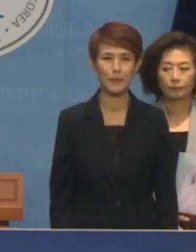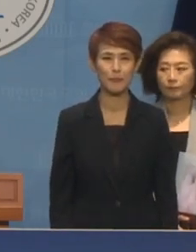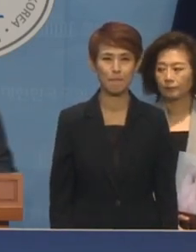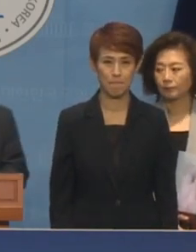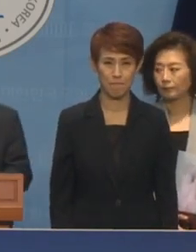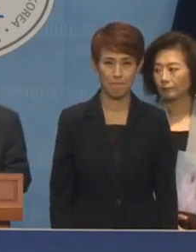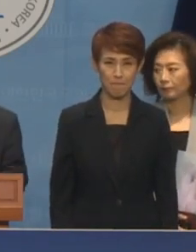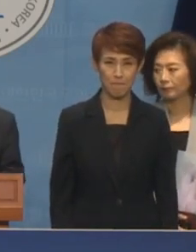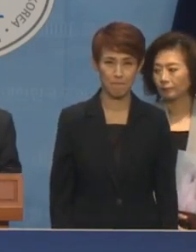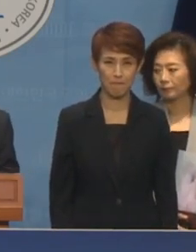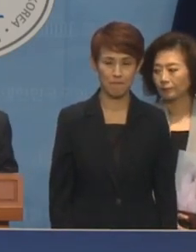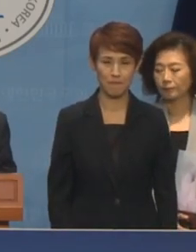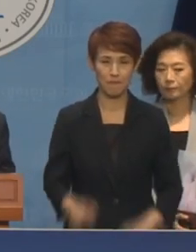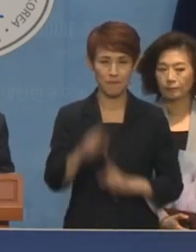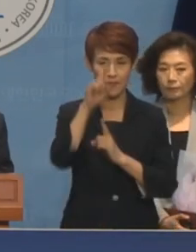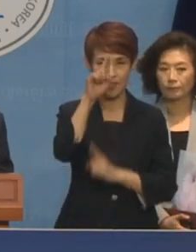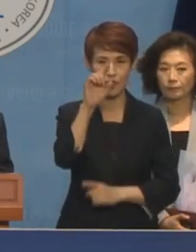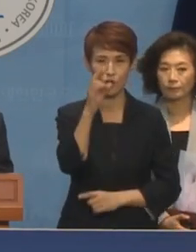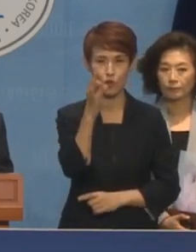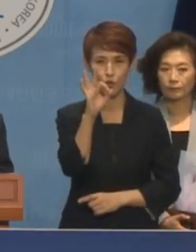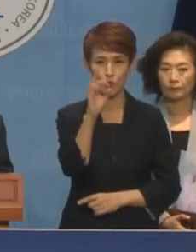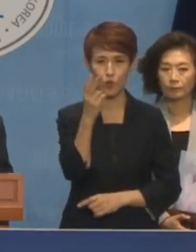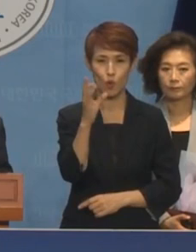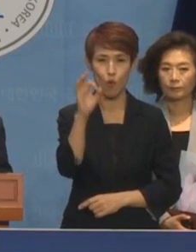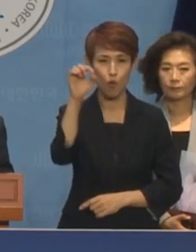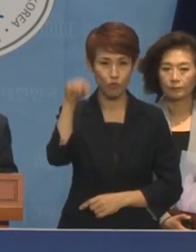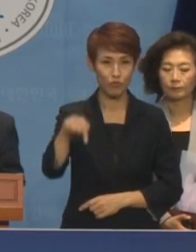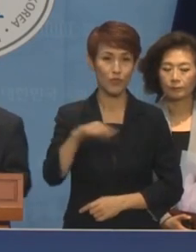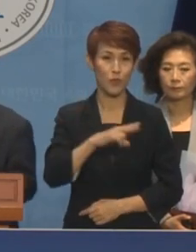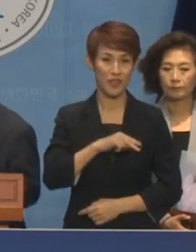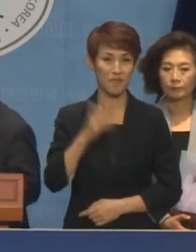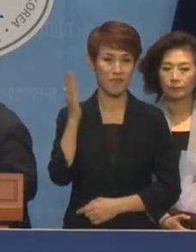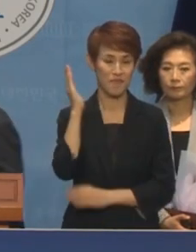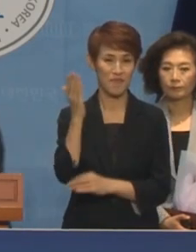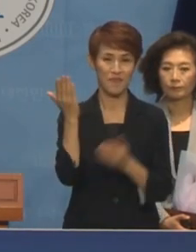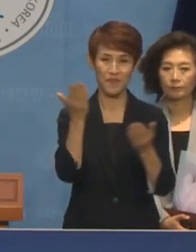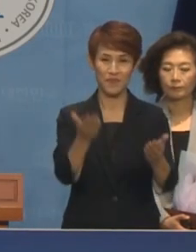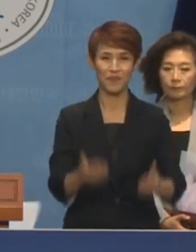네, 다음은 이용우 의원님 말씀해 주시겠습니다.